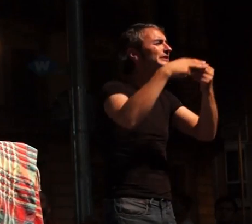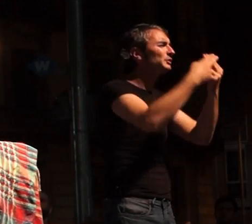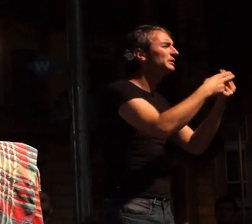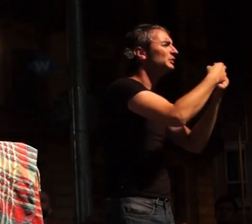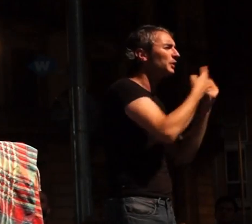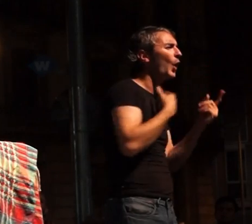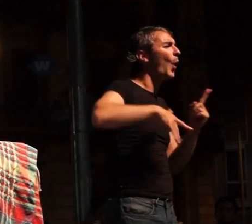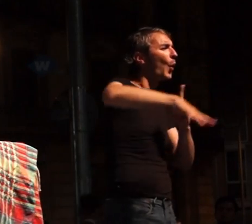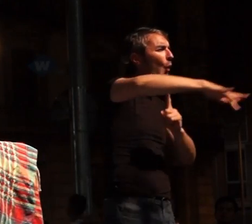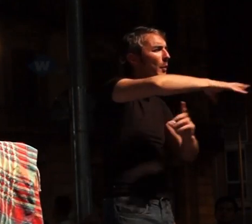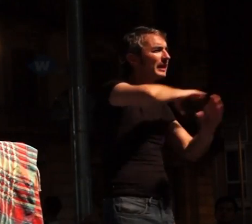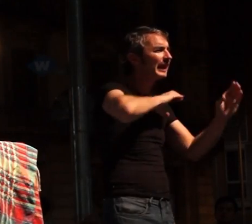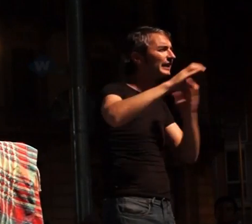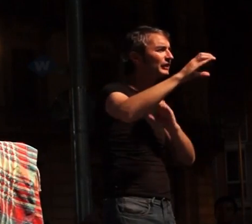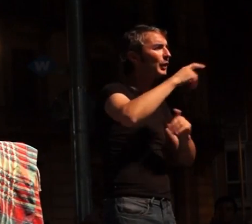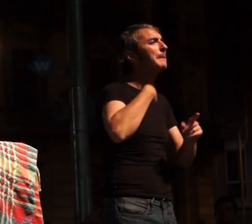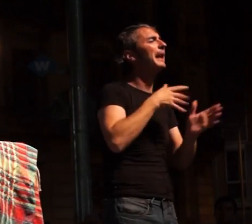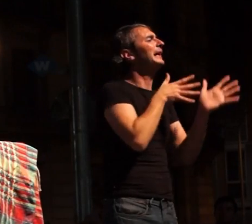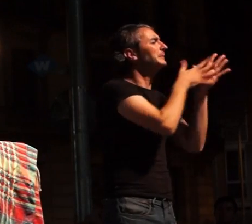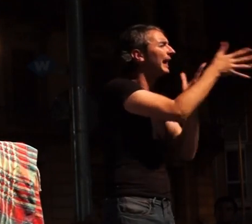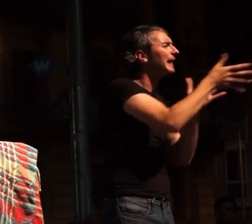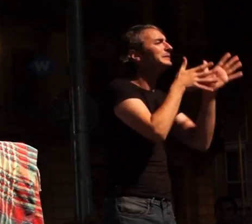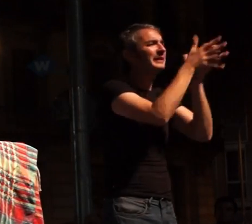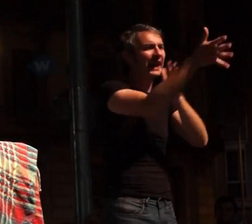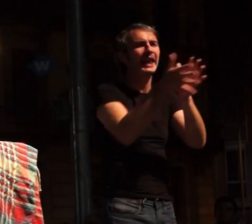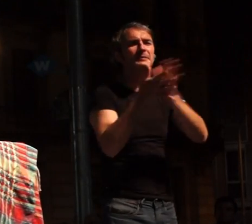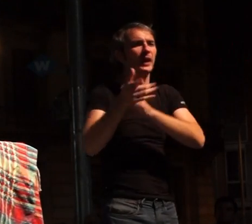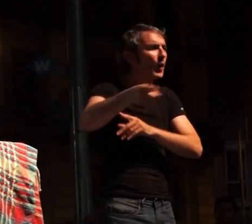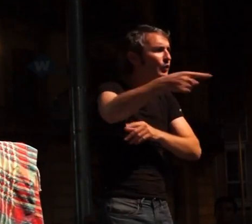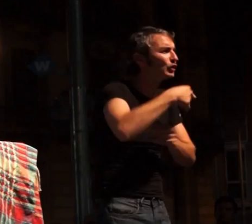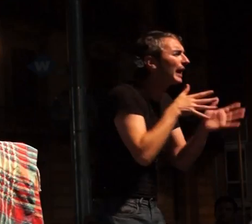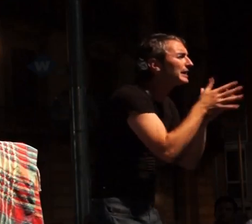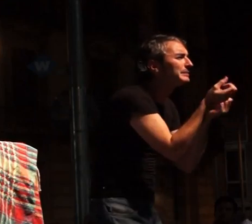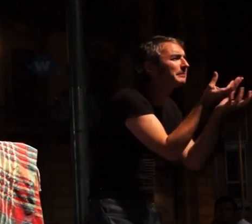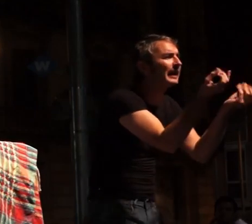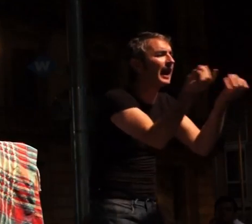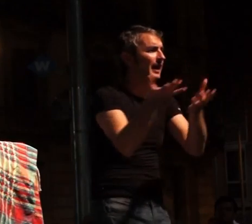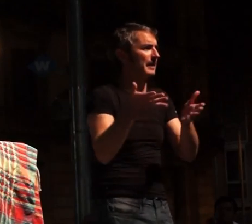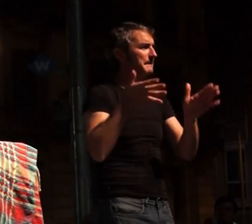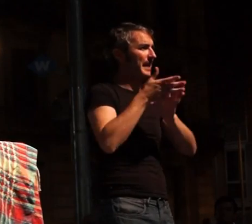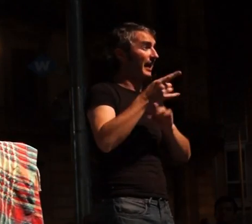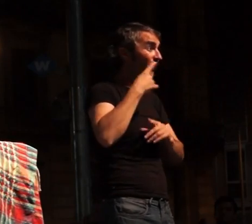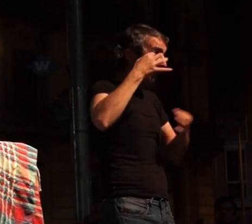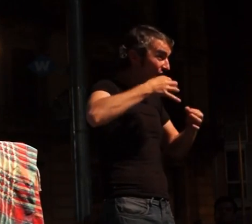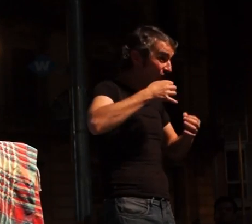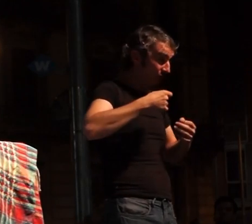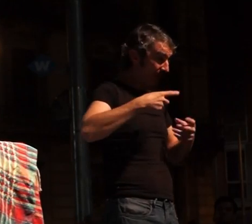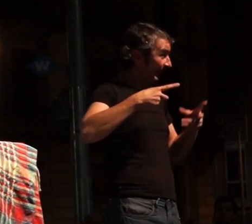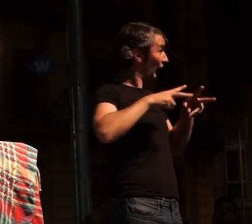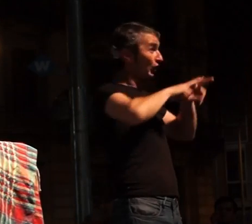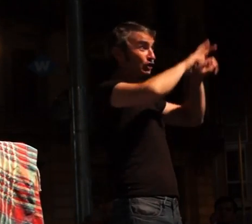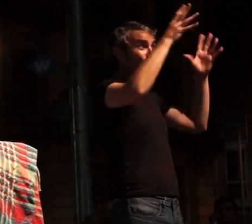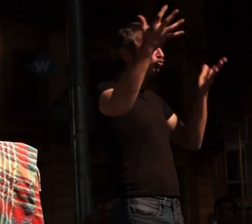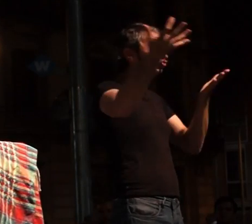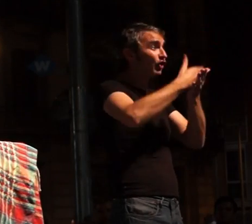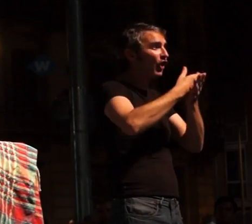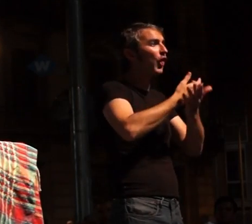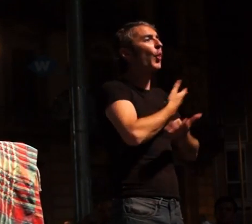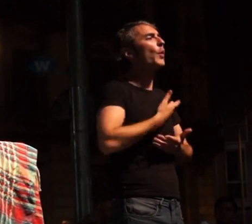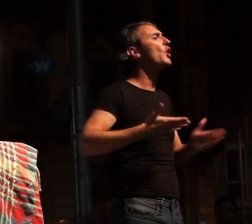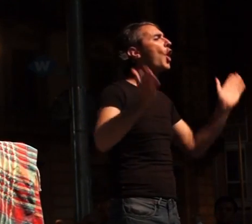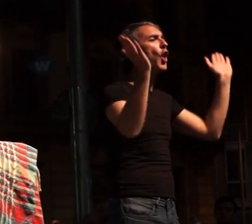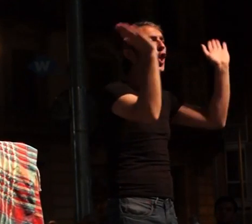comunicació popular que permeten explicar la realitat des de baix. Perquè tot és de totes, perquè ningú té el